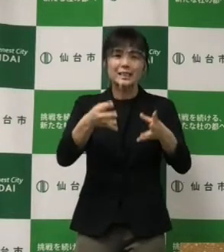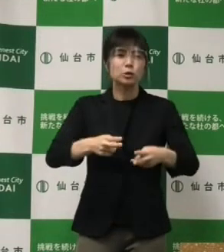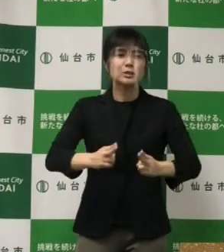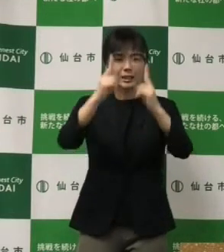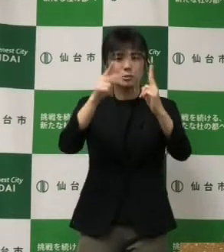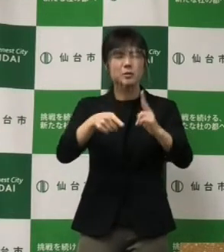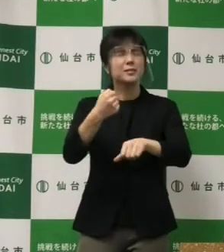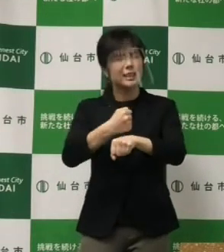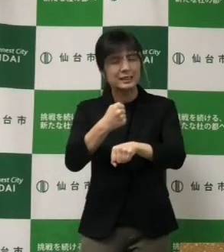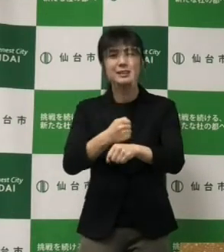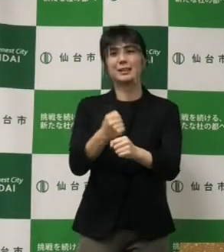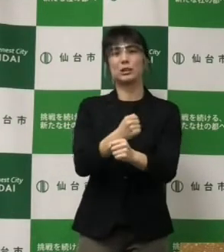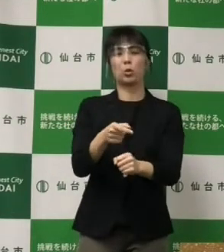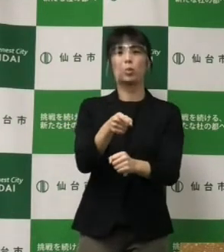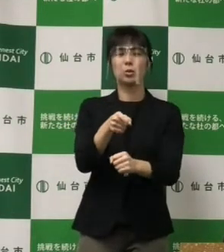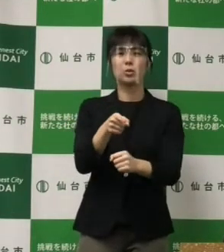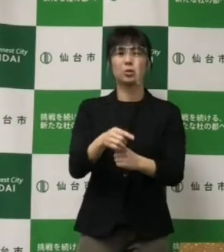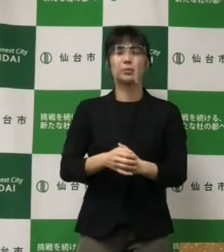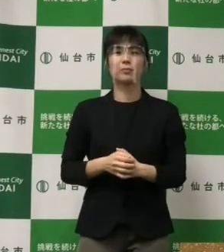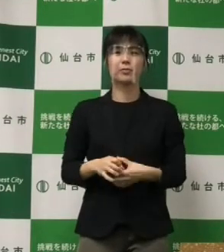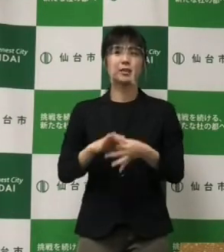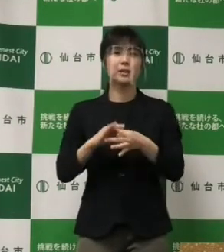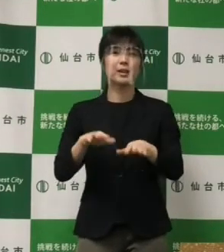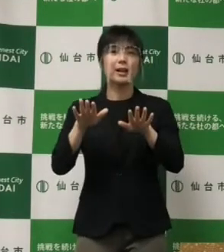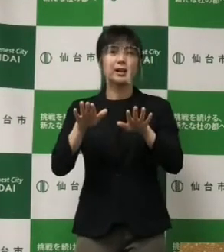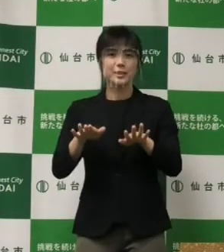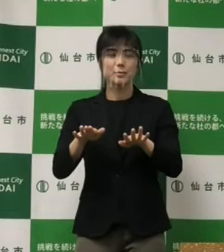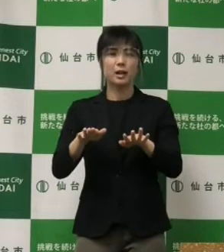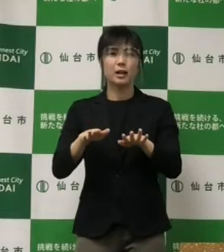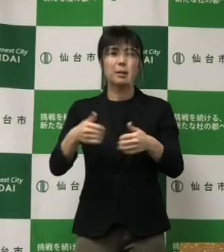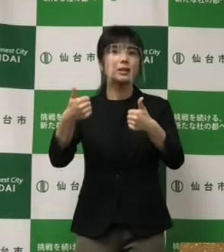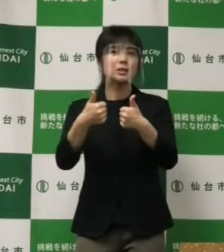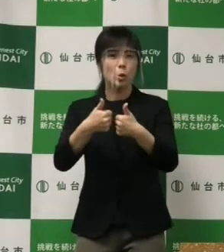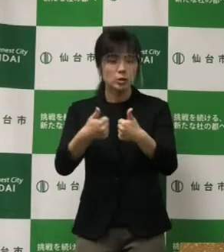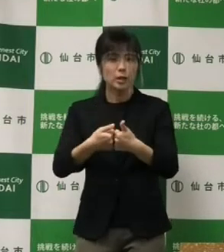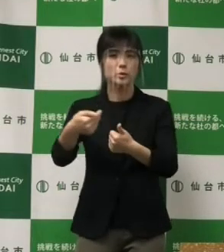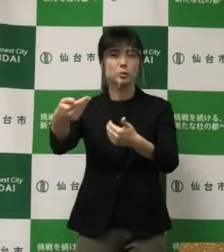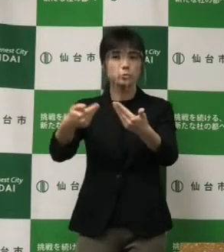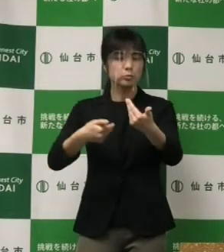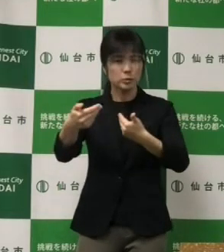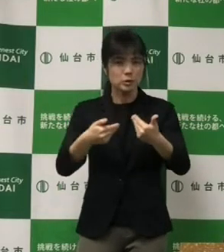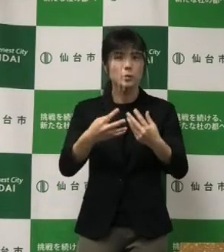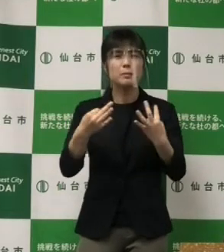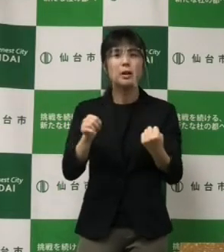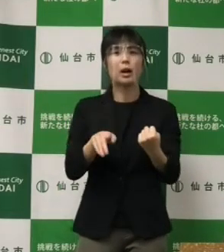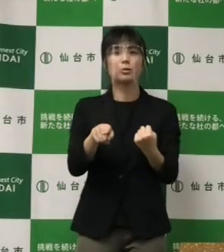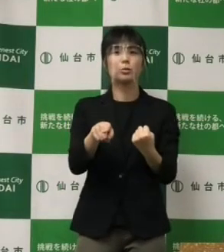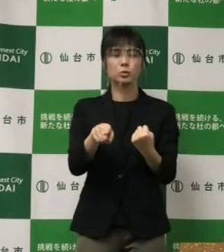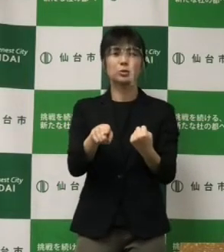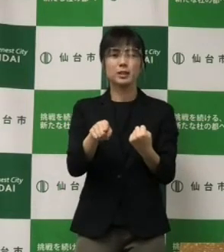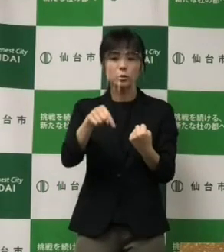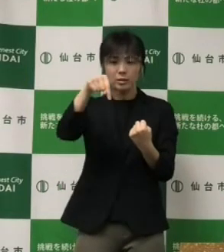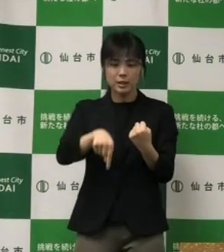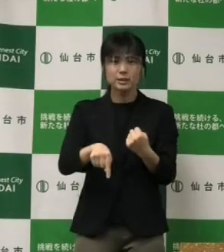今いくつかご相談ということは随分寄せられているところでもございまして、第1号